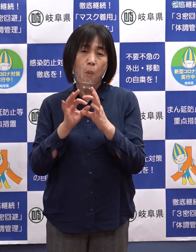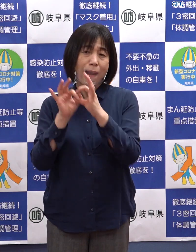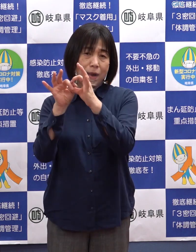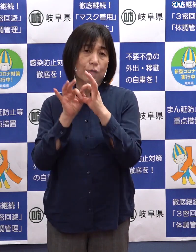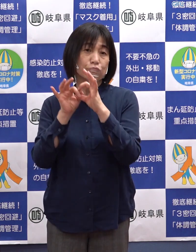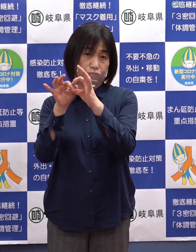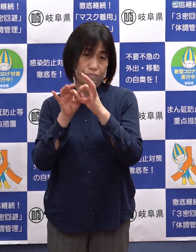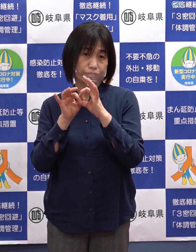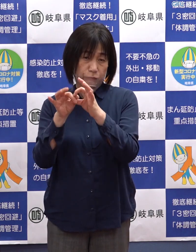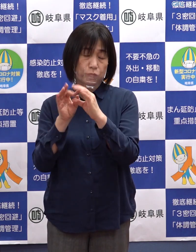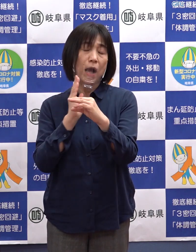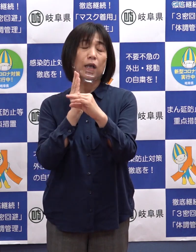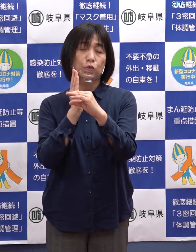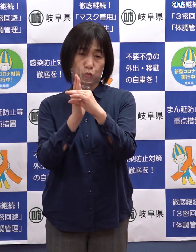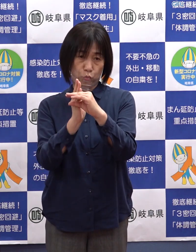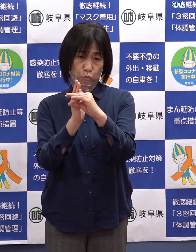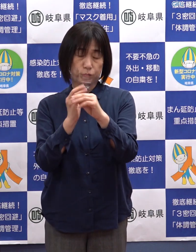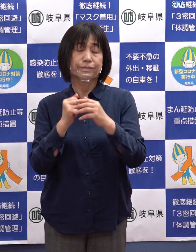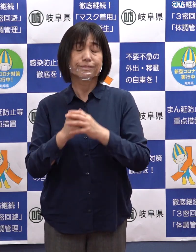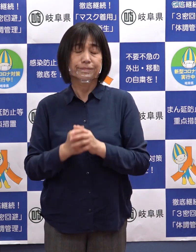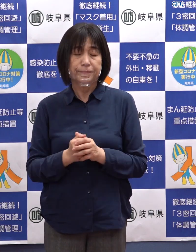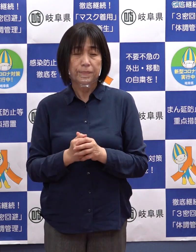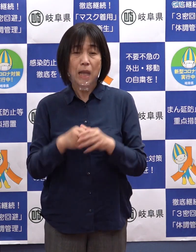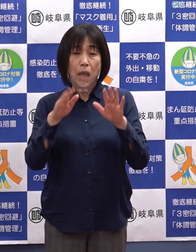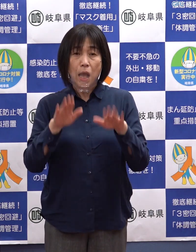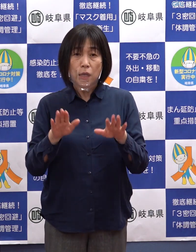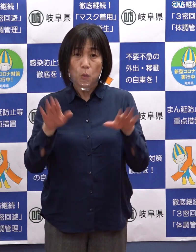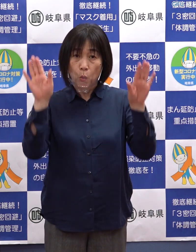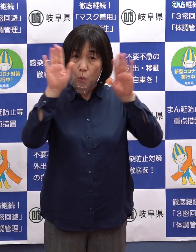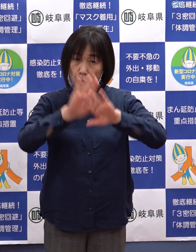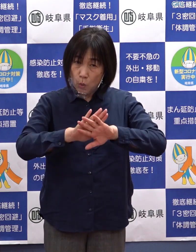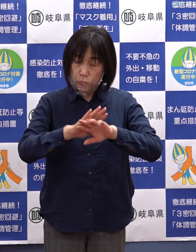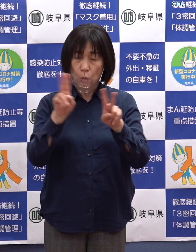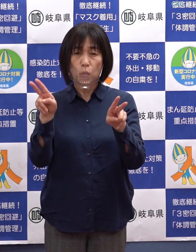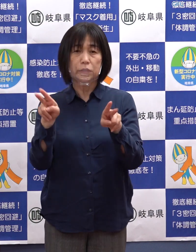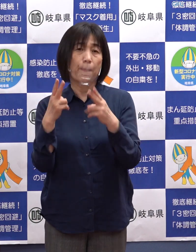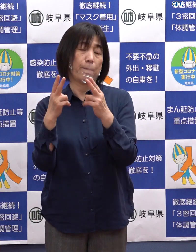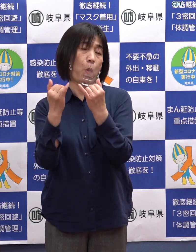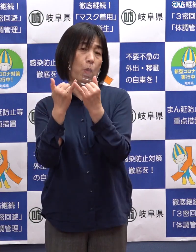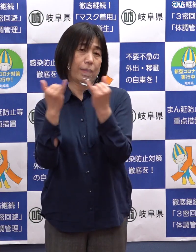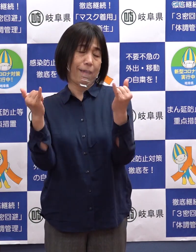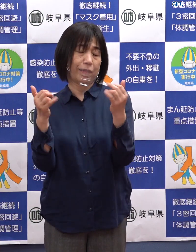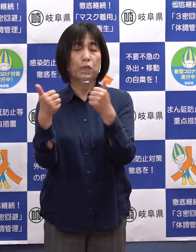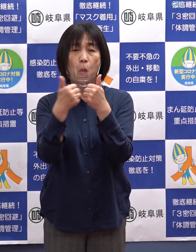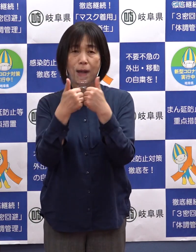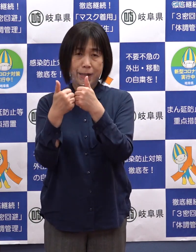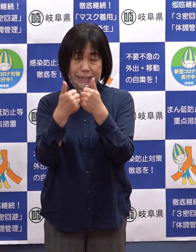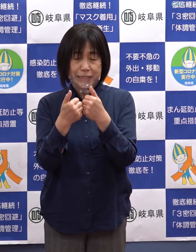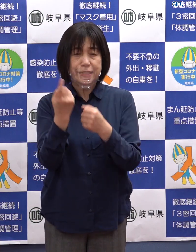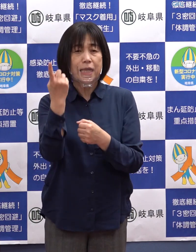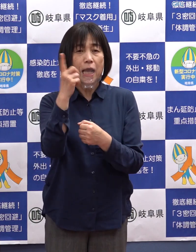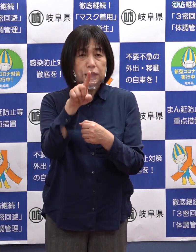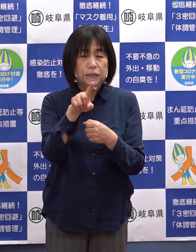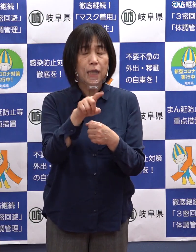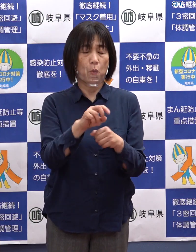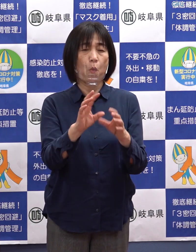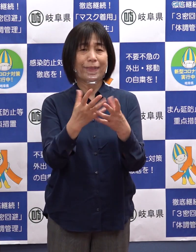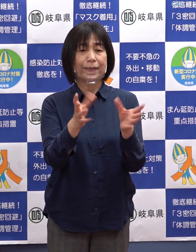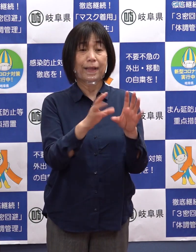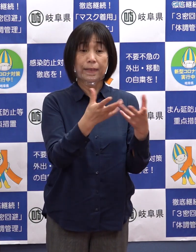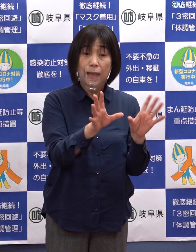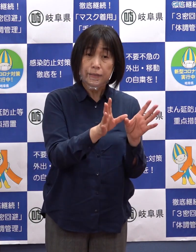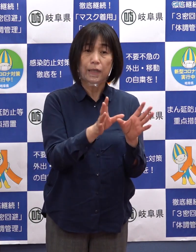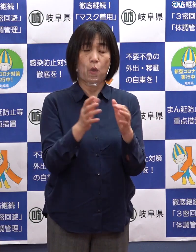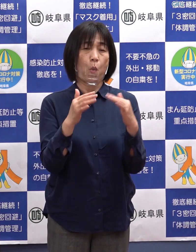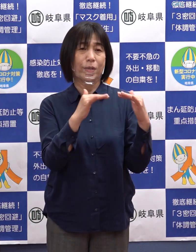踏み出すかどうかについては、まさに今晩の専門家会合、明日の、各界の皆さんとの議論を経て、動いていきたいと